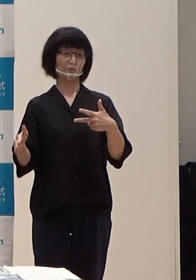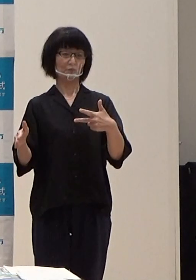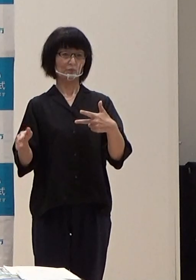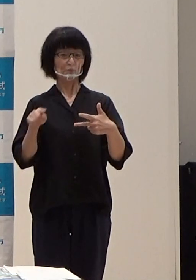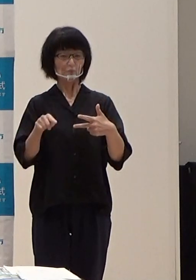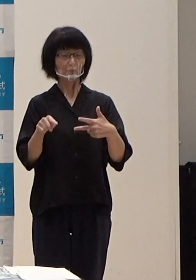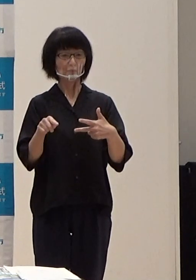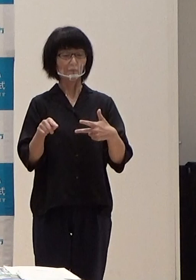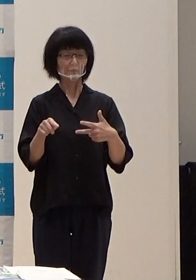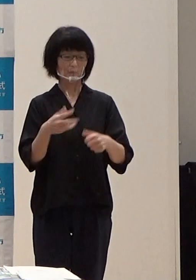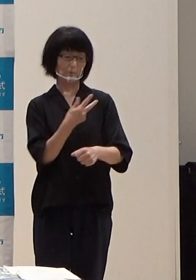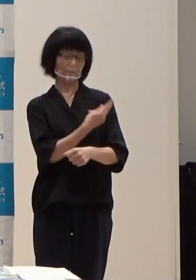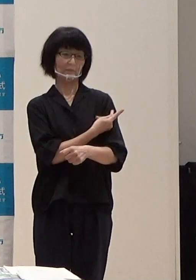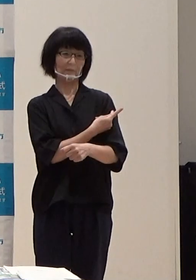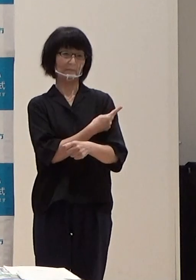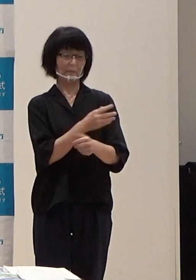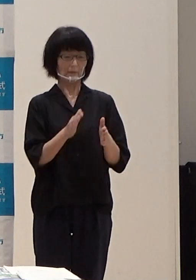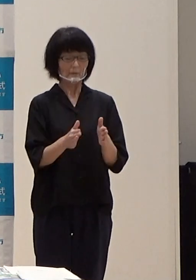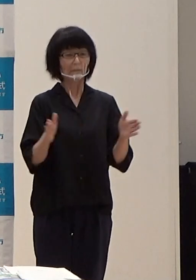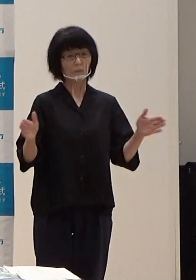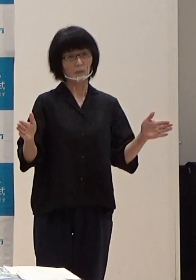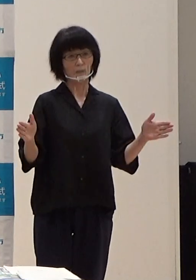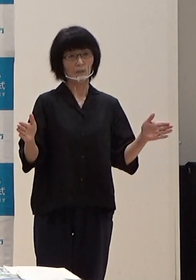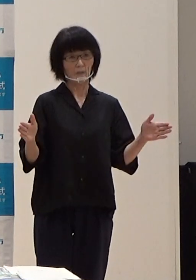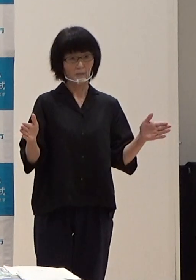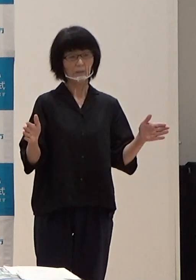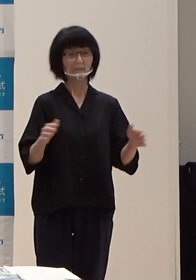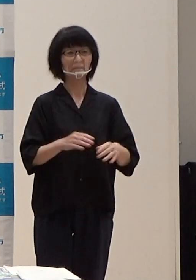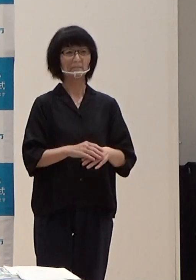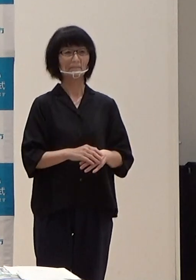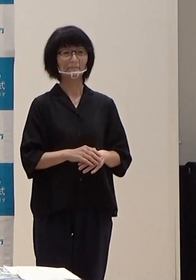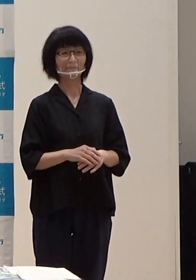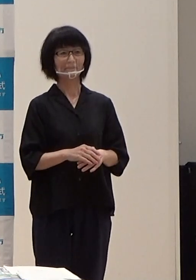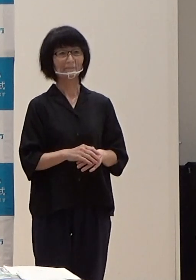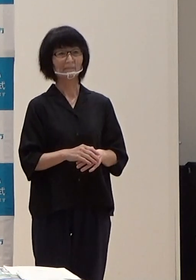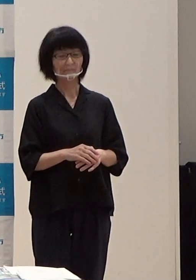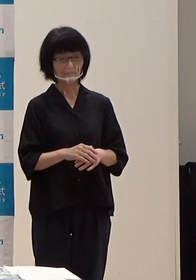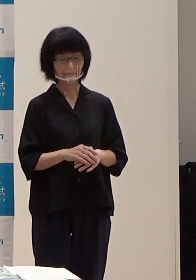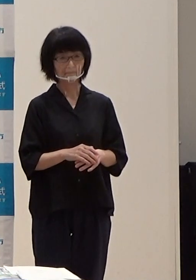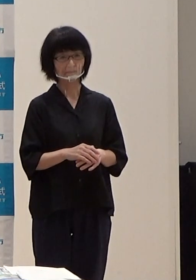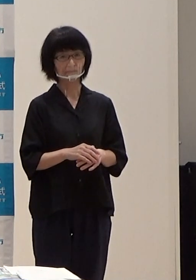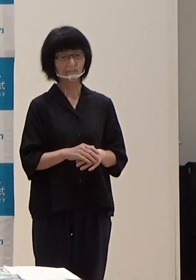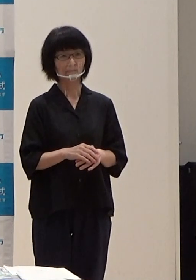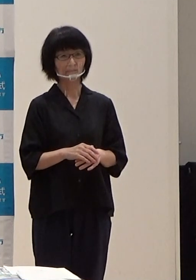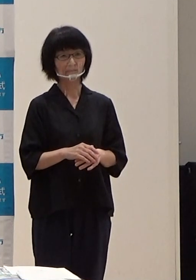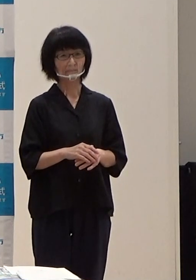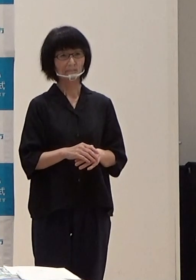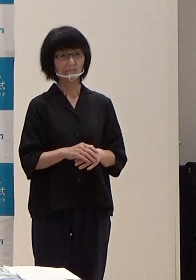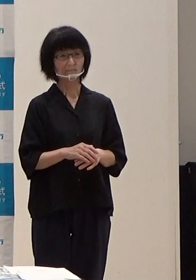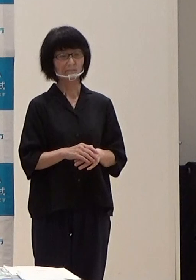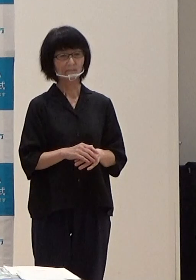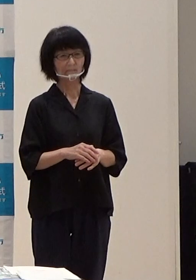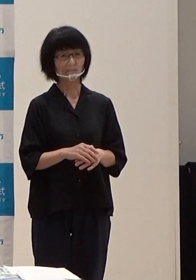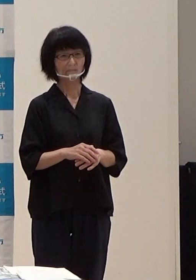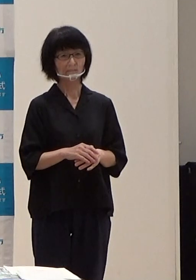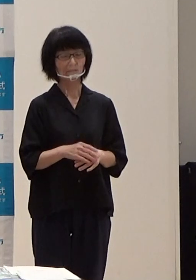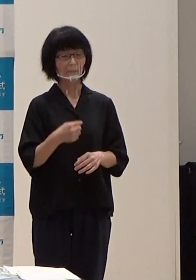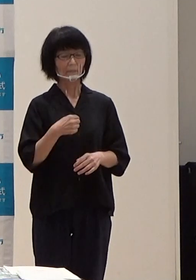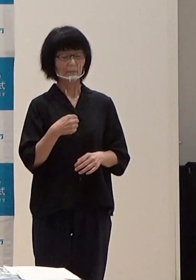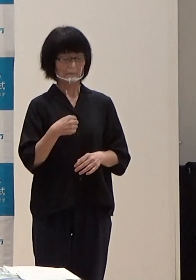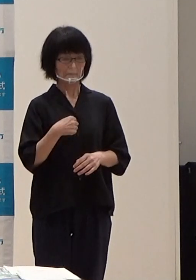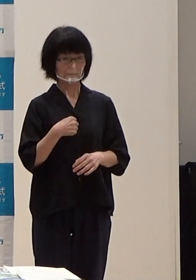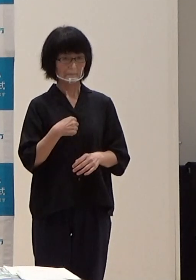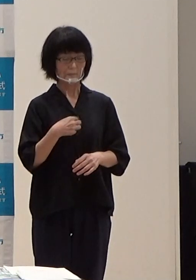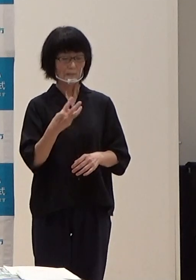はり医療関係者の方とかですとコロナにかかっている患者さんがいらっしゃることも多いと思いますので、自身の感染予防になります